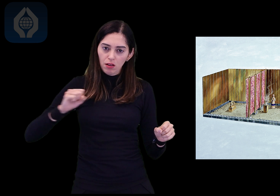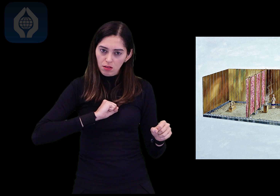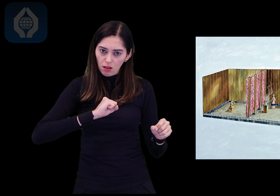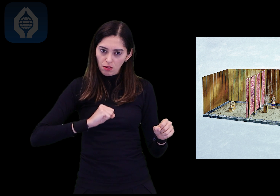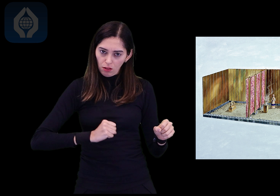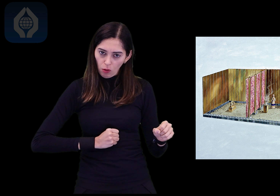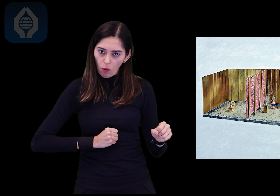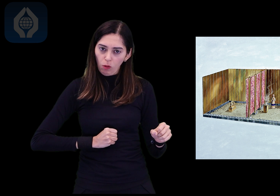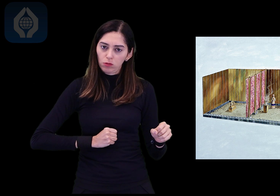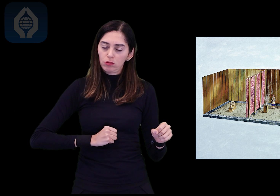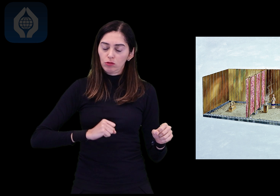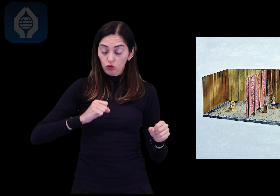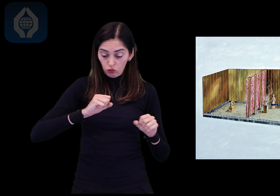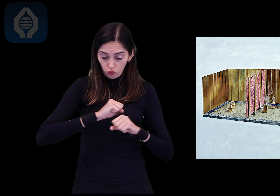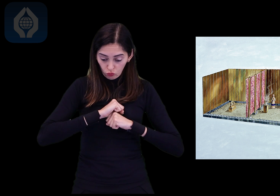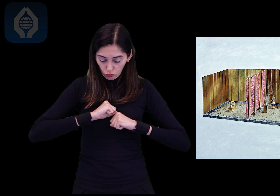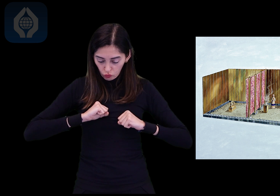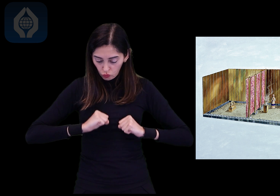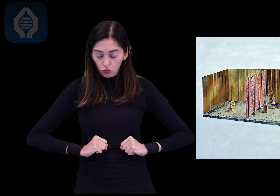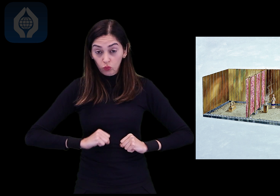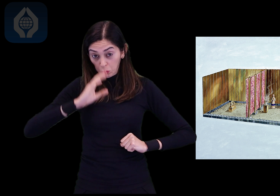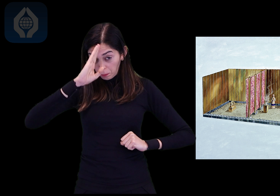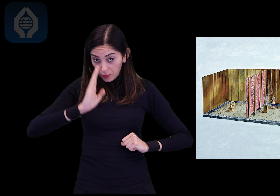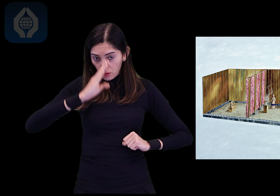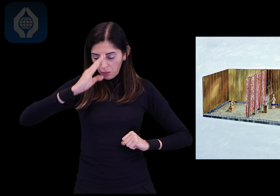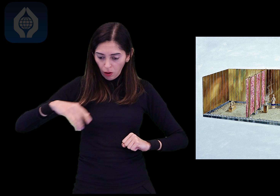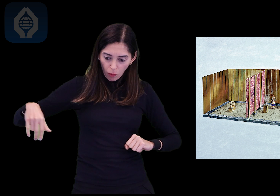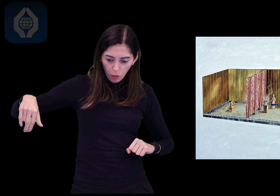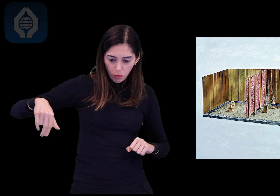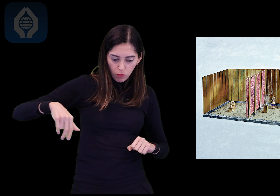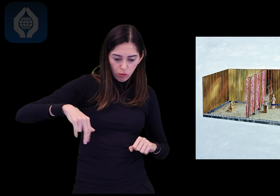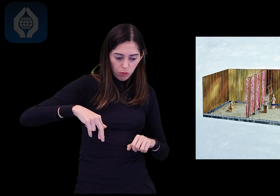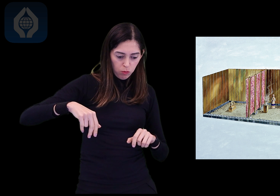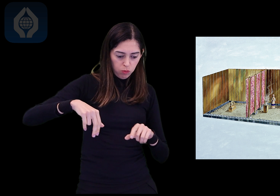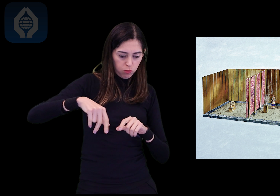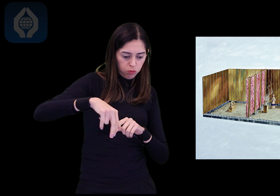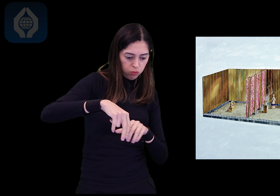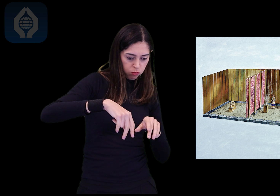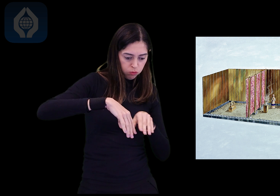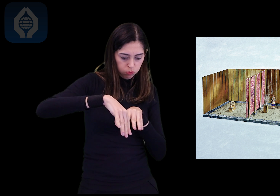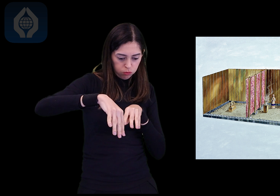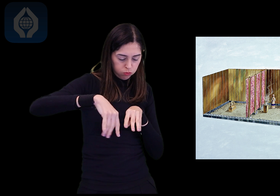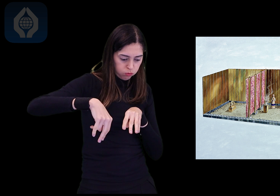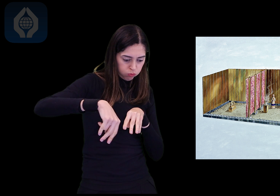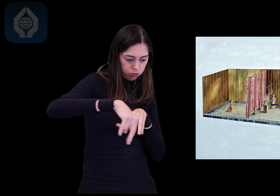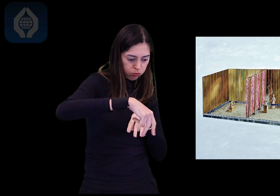do tabernáculo, onde Deus prometeu habitar no meio do acampamento dos